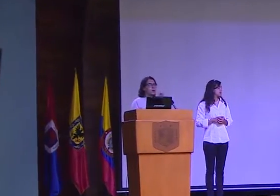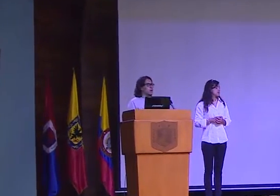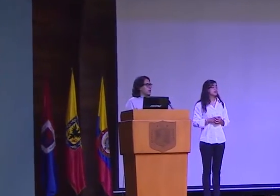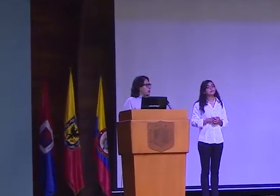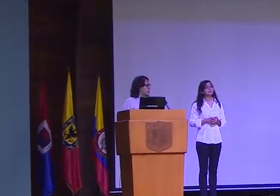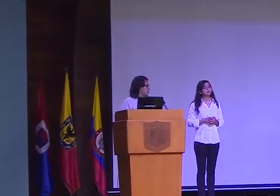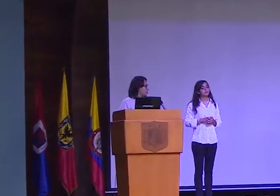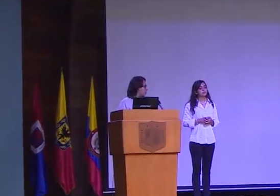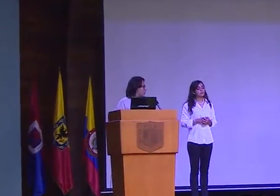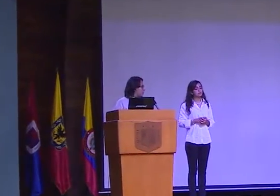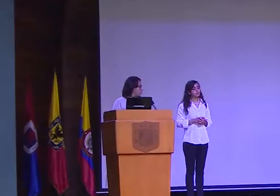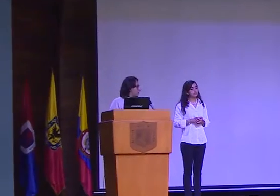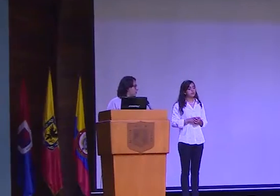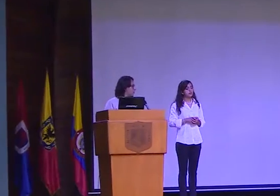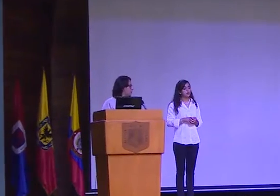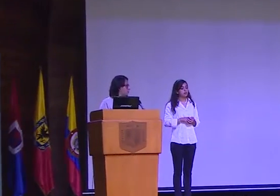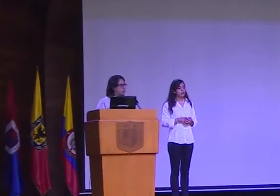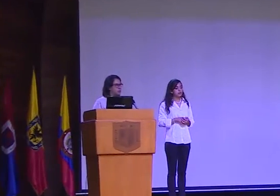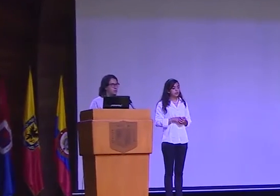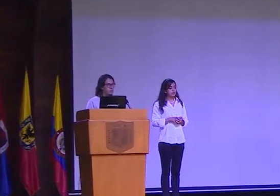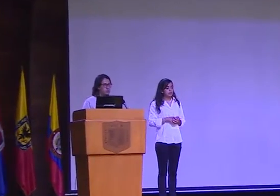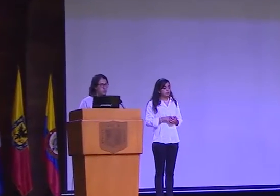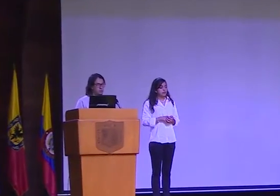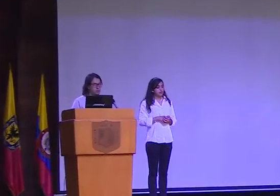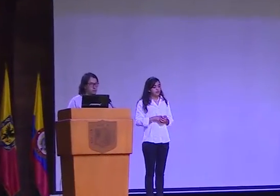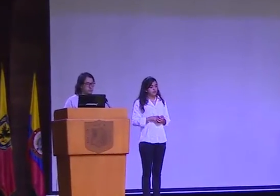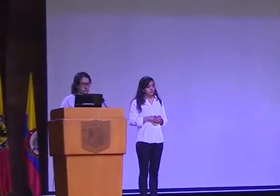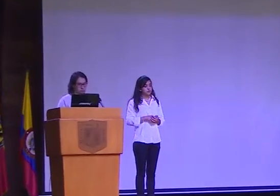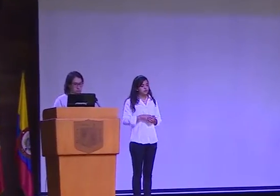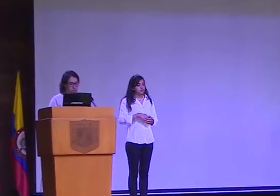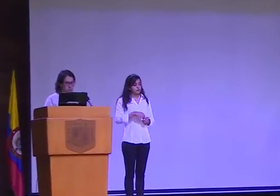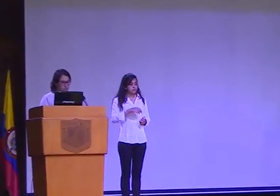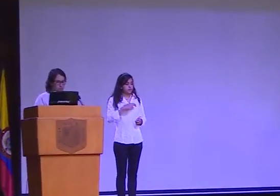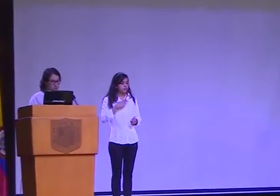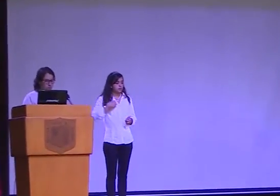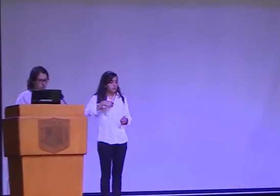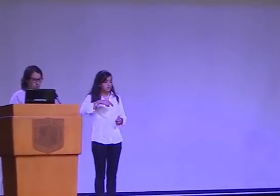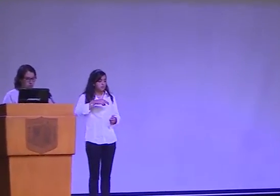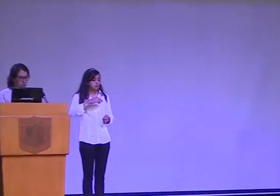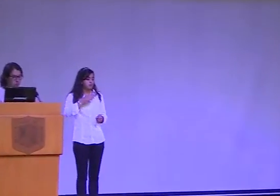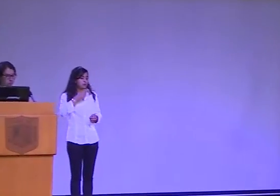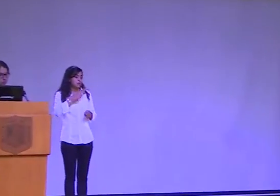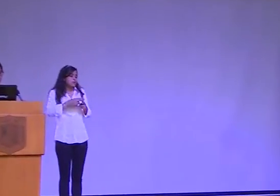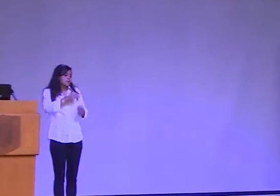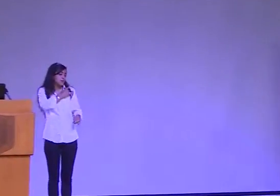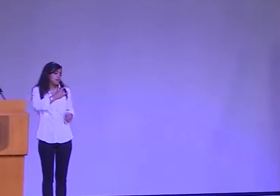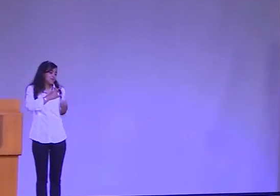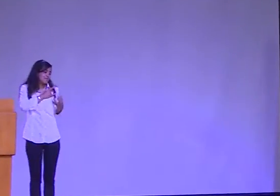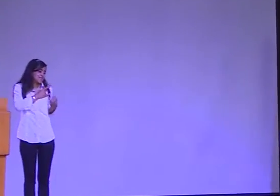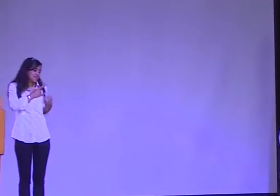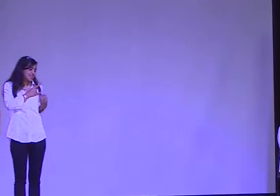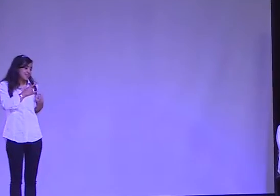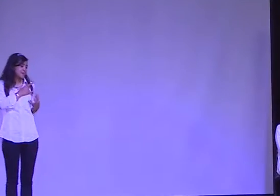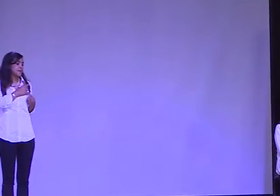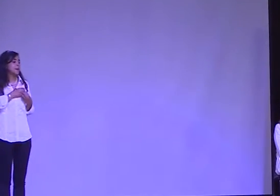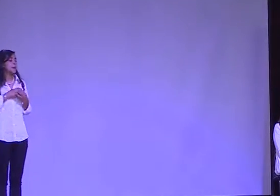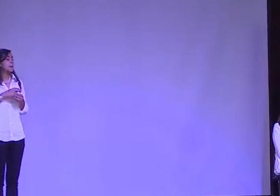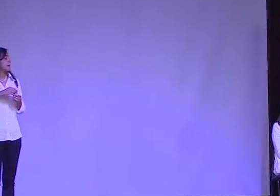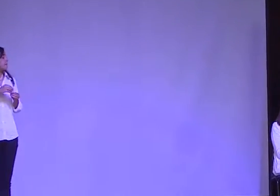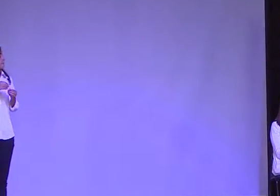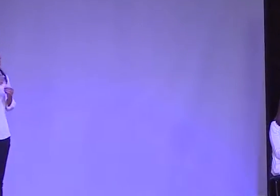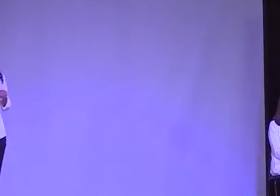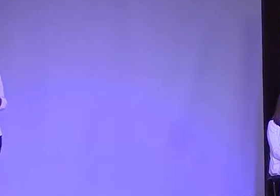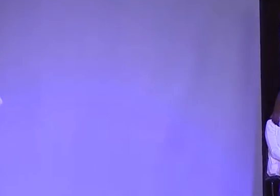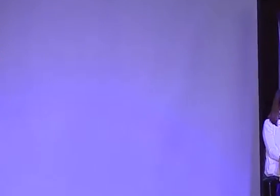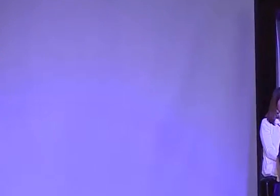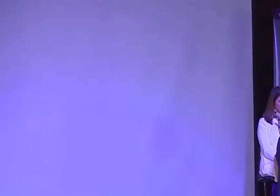En nombre de la Universidad Pedagógica Nacional, de la Facultad de Educación, del Departamento de Psicopedagogía y